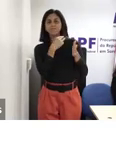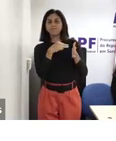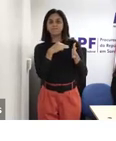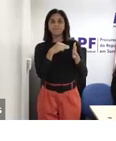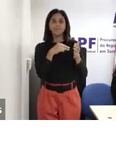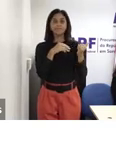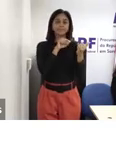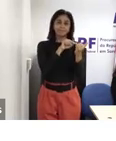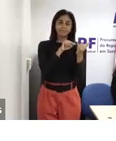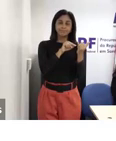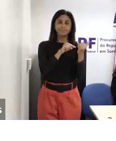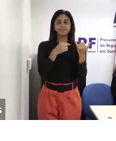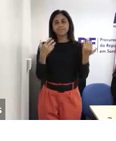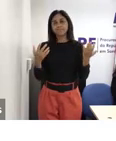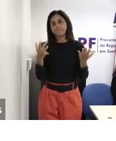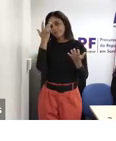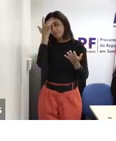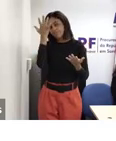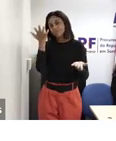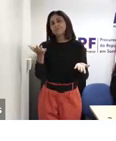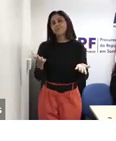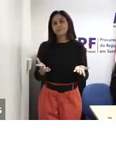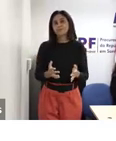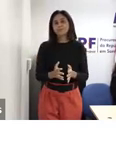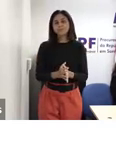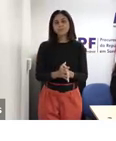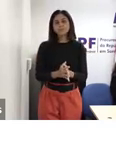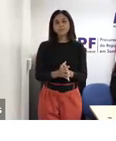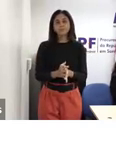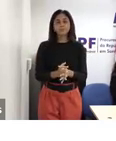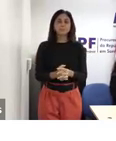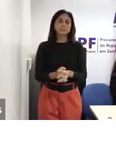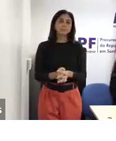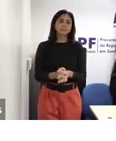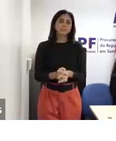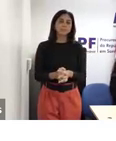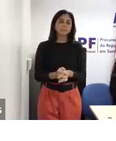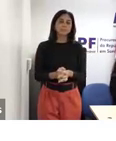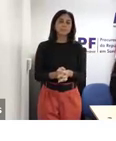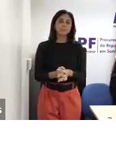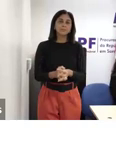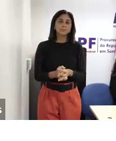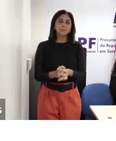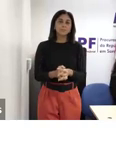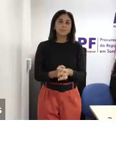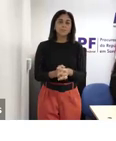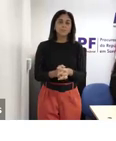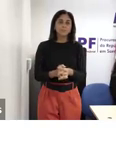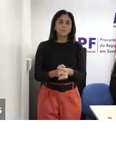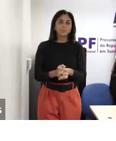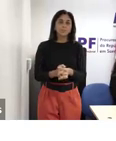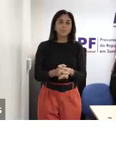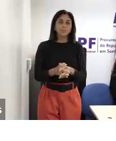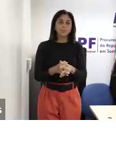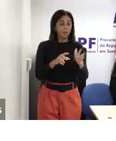eh e o que que é um dado mais preocupante é que desses que receberam um em cada três conforme essa